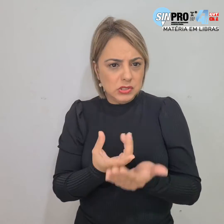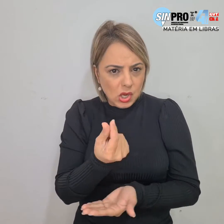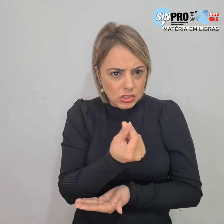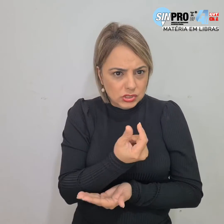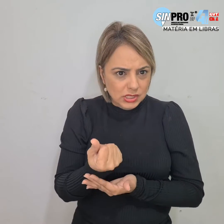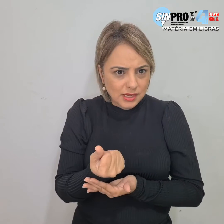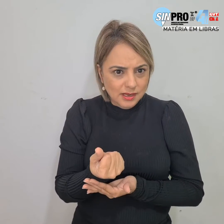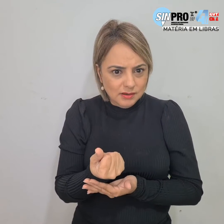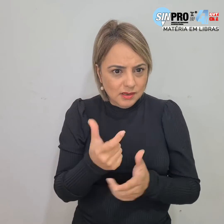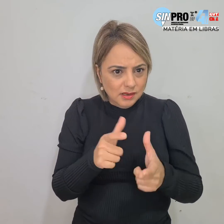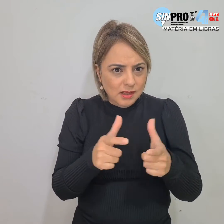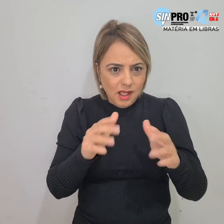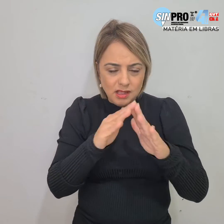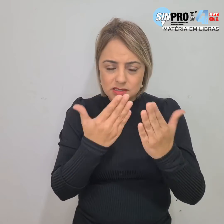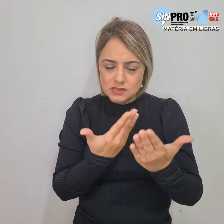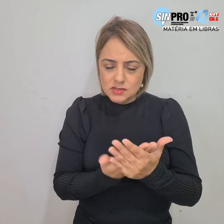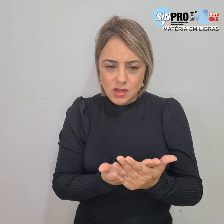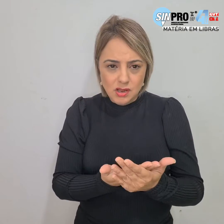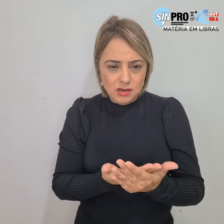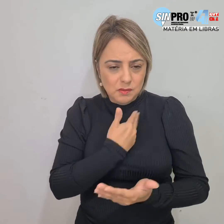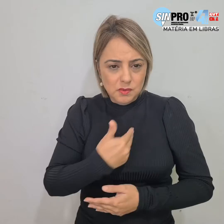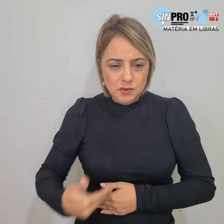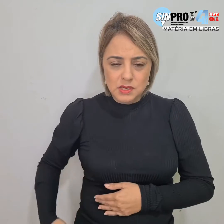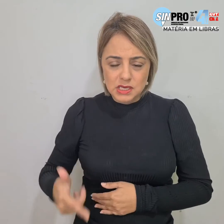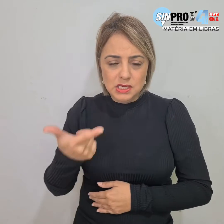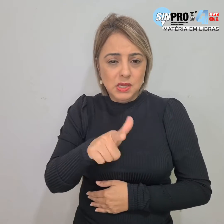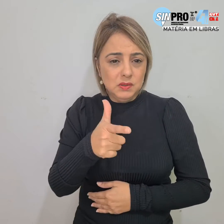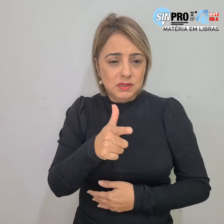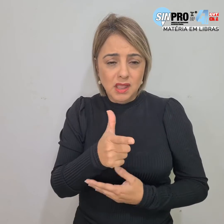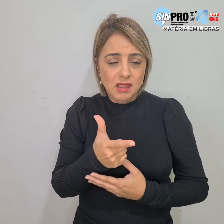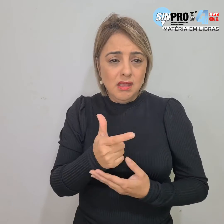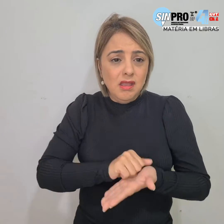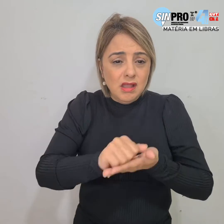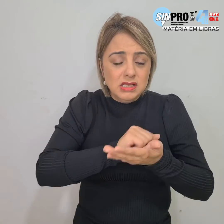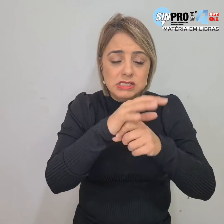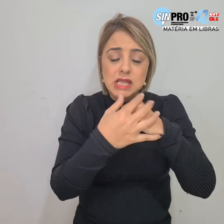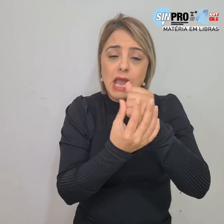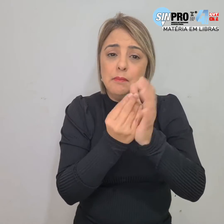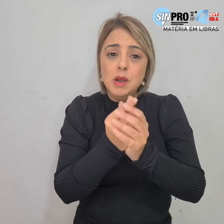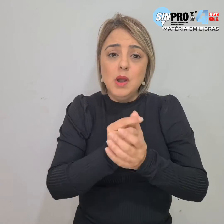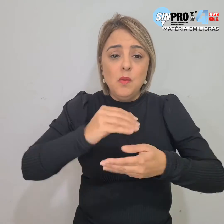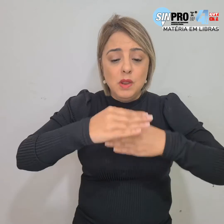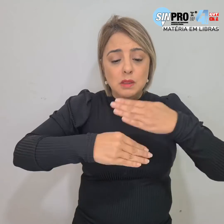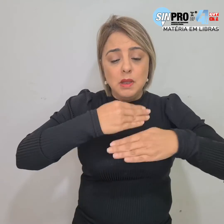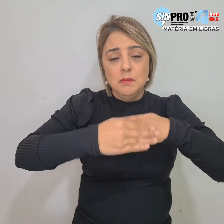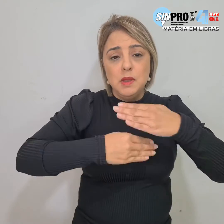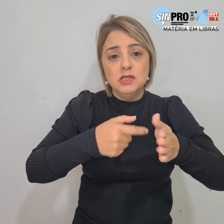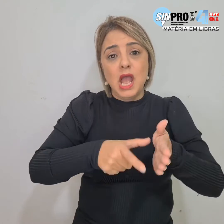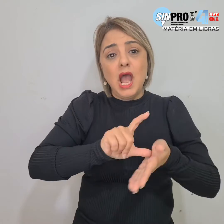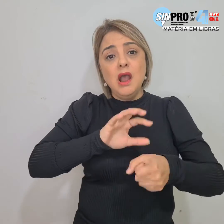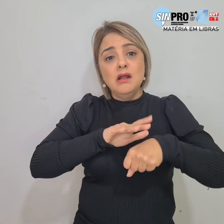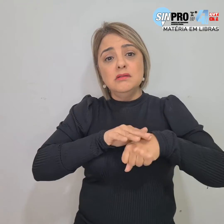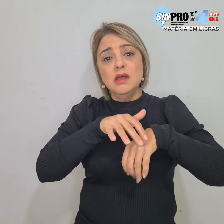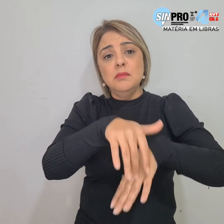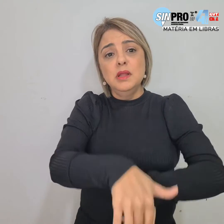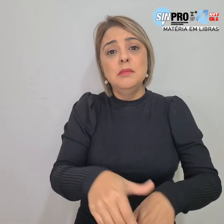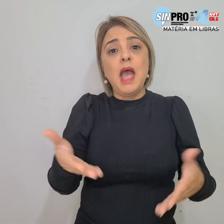escolas públicas já não garantiam sabonete e papel higiênico antes da pandemia, o que agora se soma à necessidade de